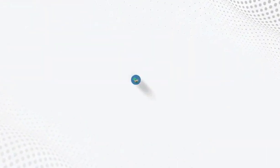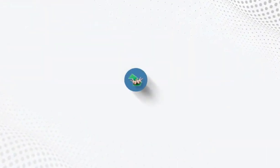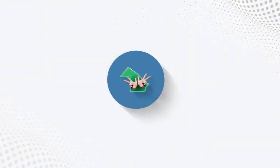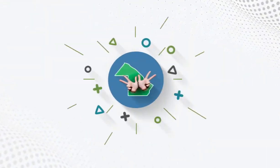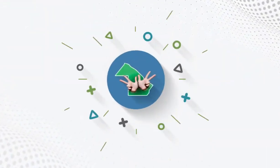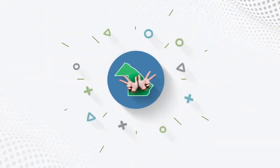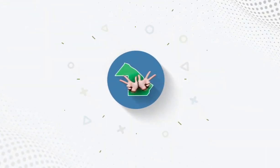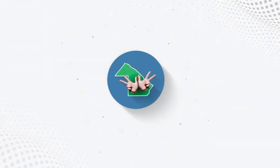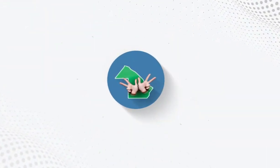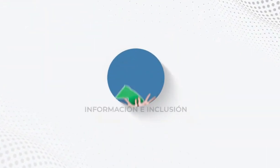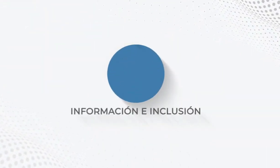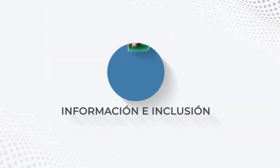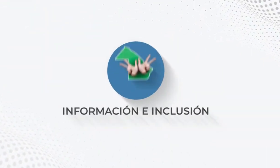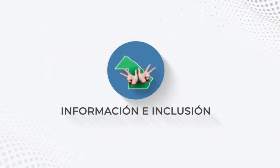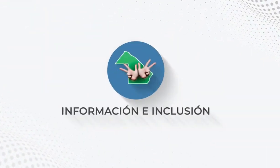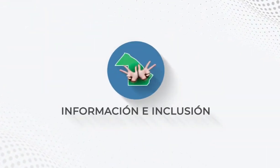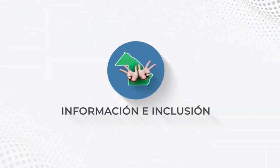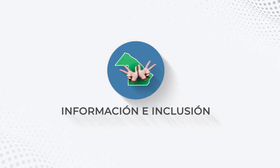bueno